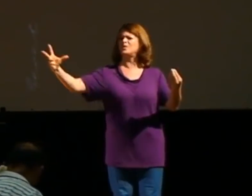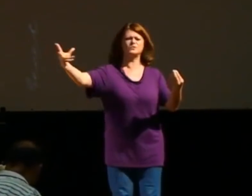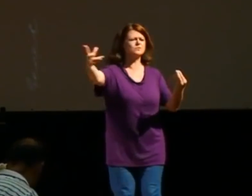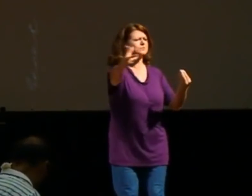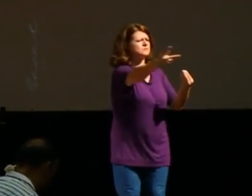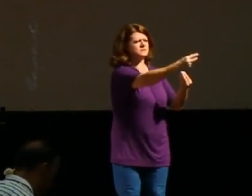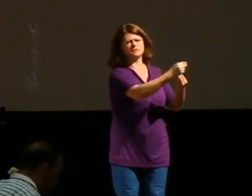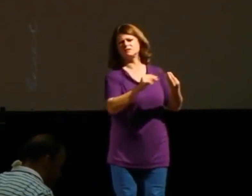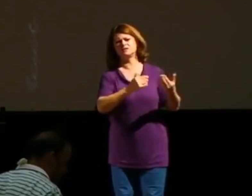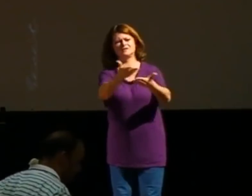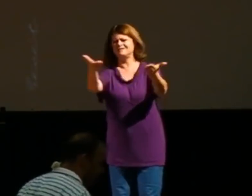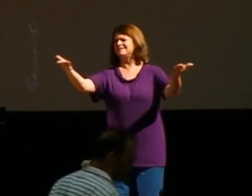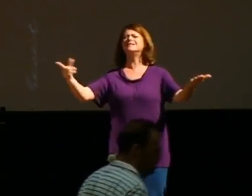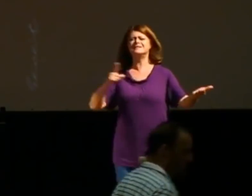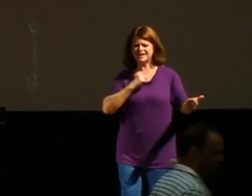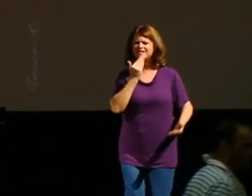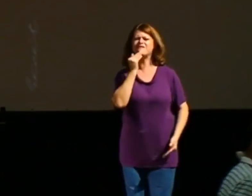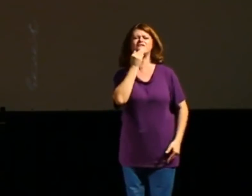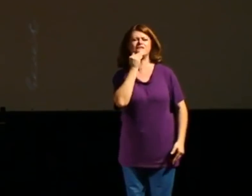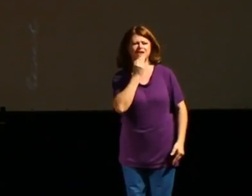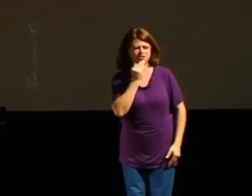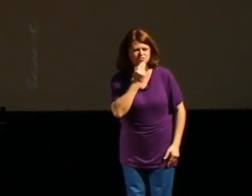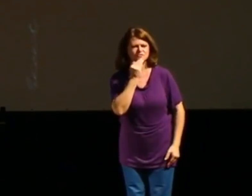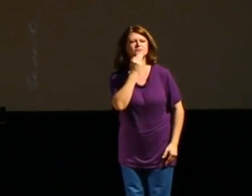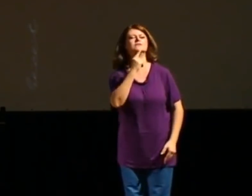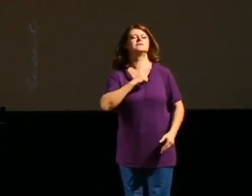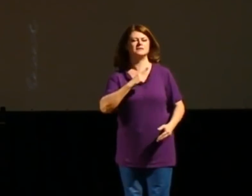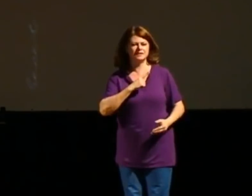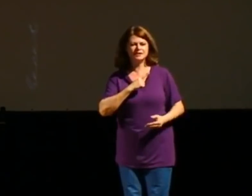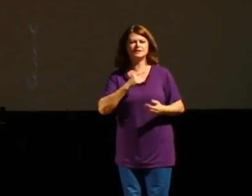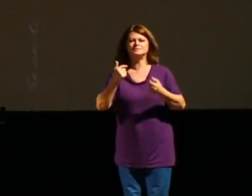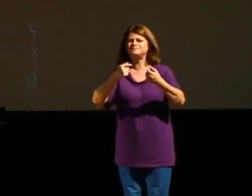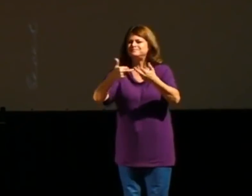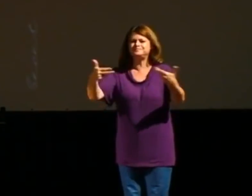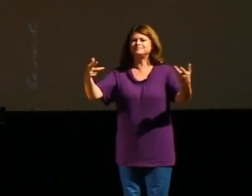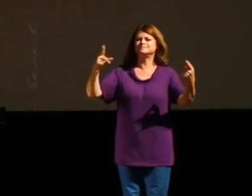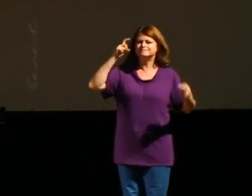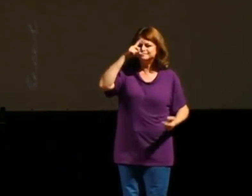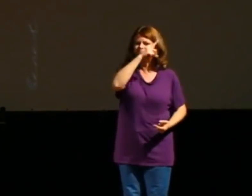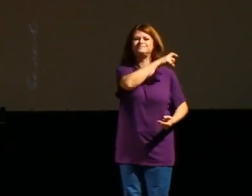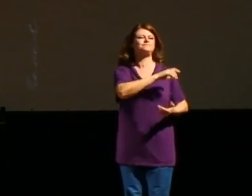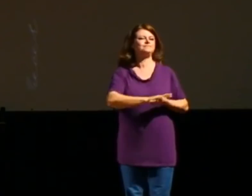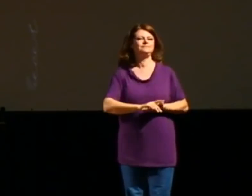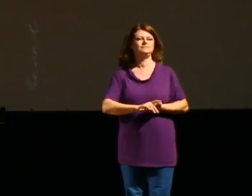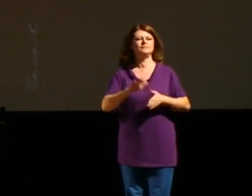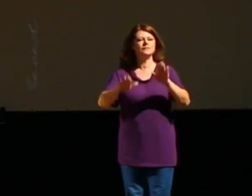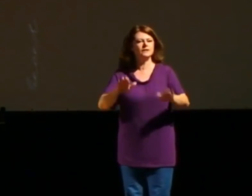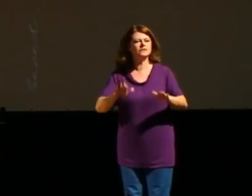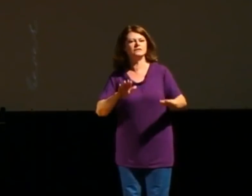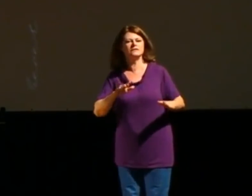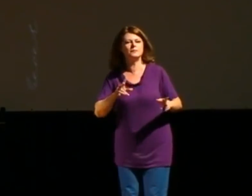temos defeitos. Todos nós encontramos em algum momento da nossa vida histórias de